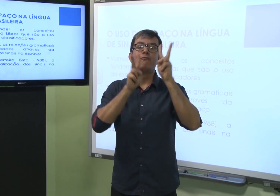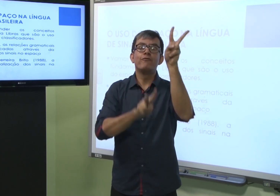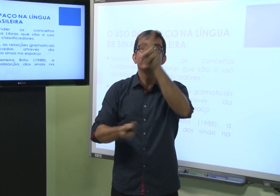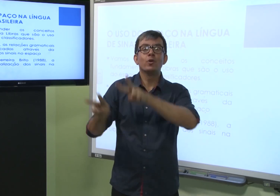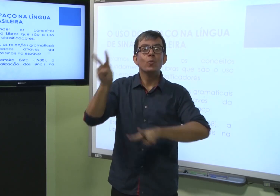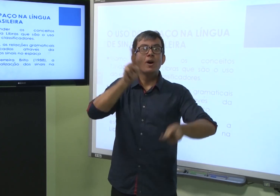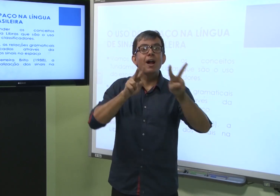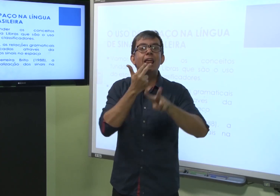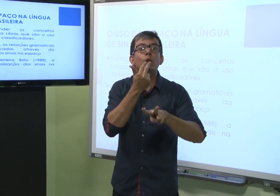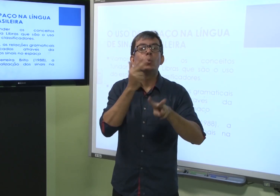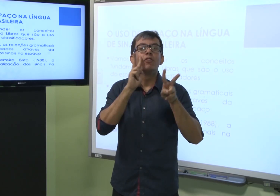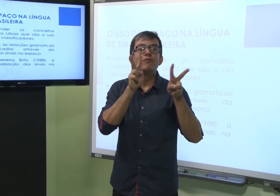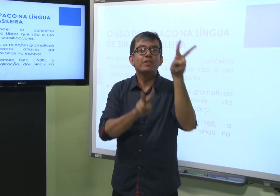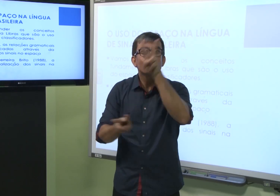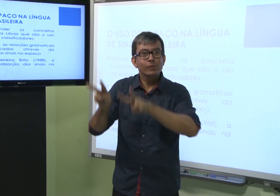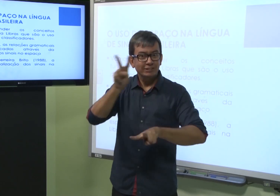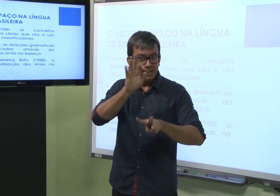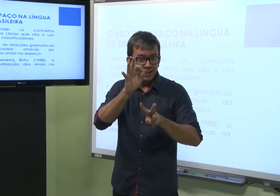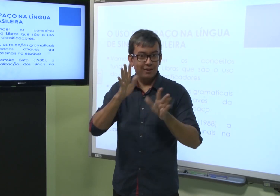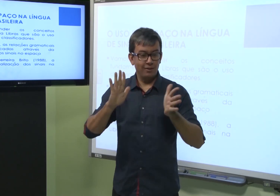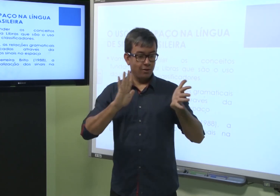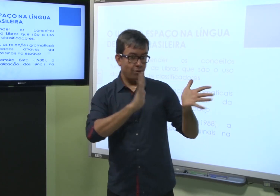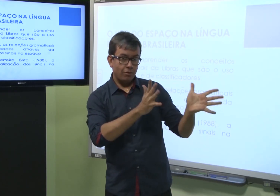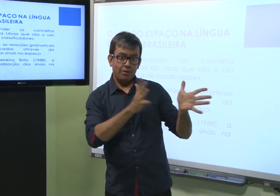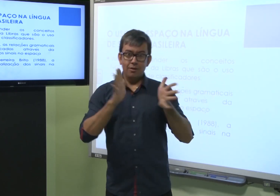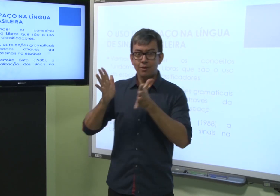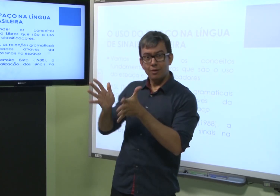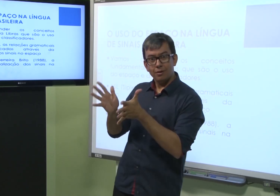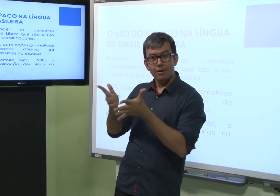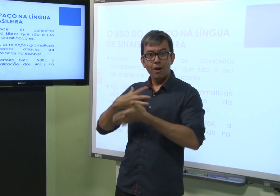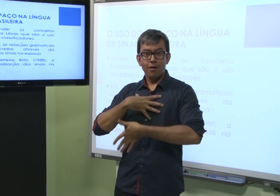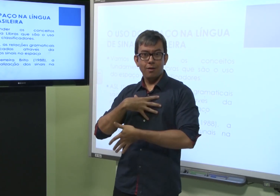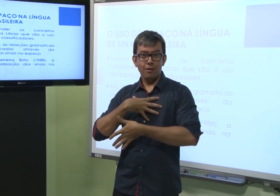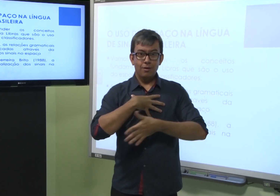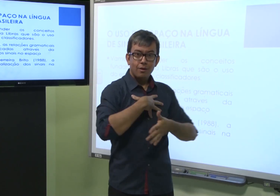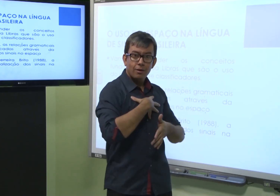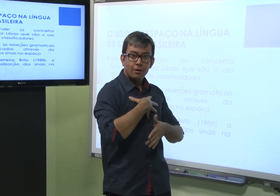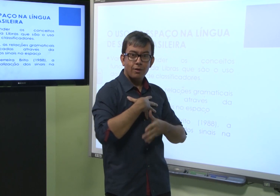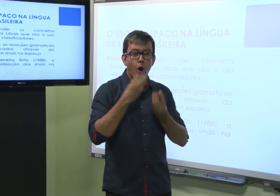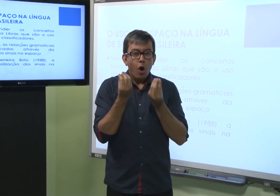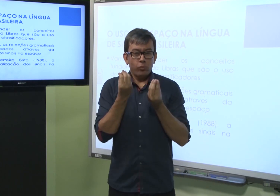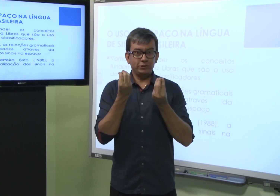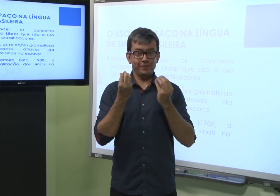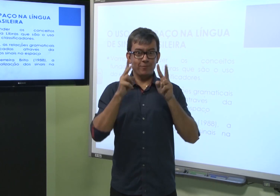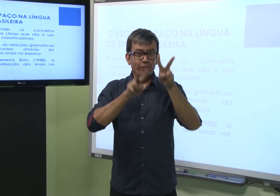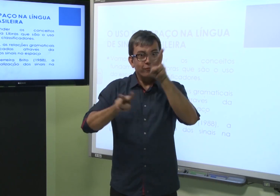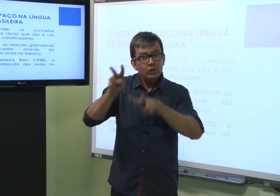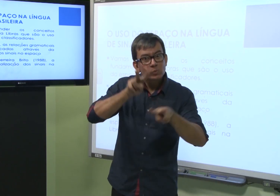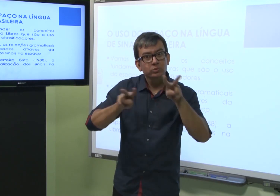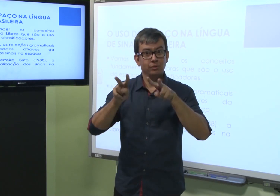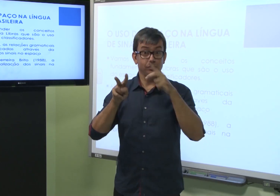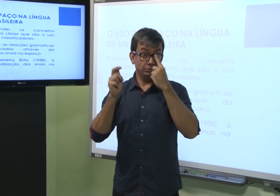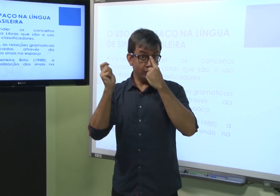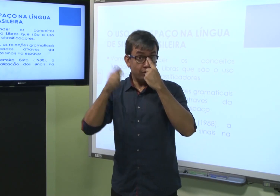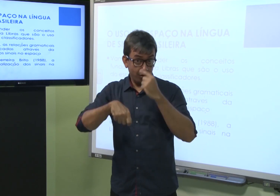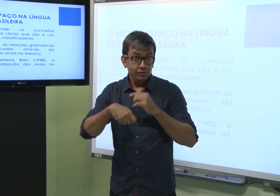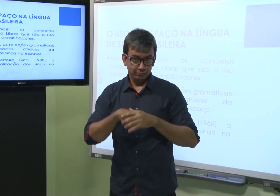é visual, eu preciso movimentar o meu corpo no espaço para que a pessoa